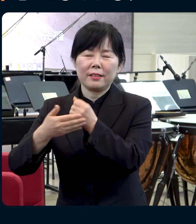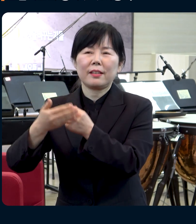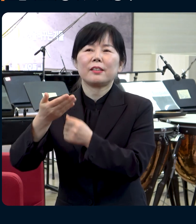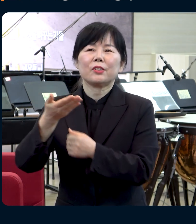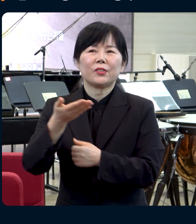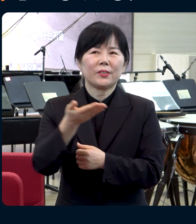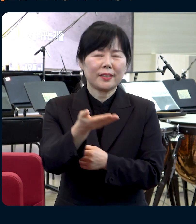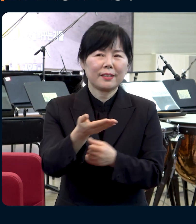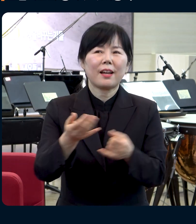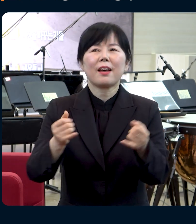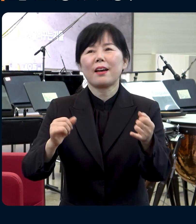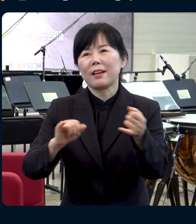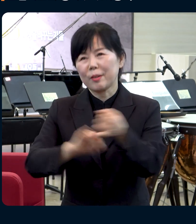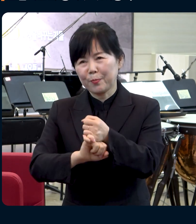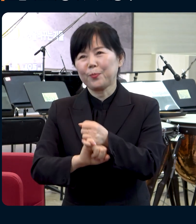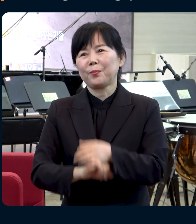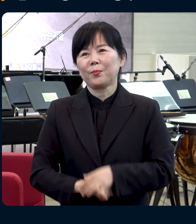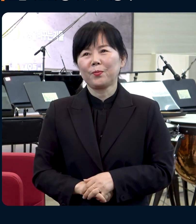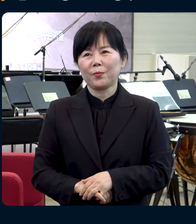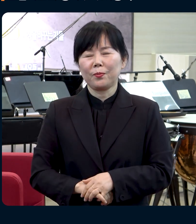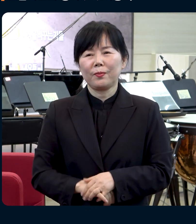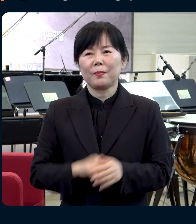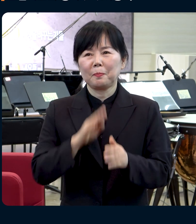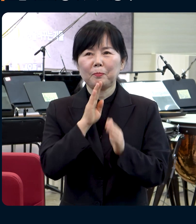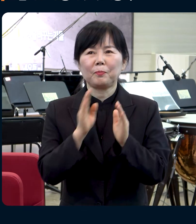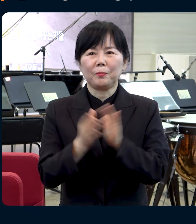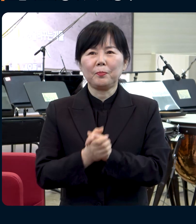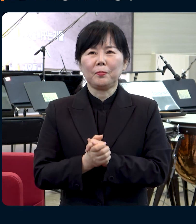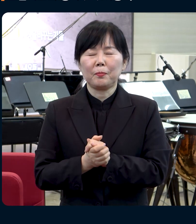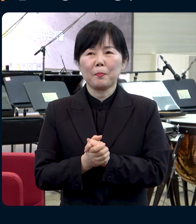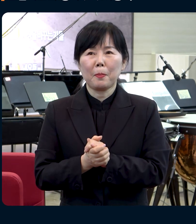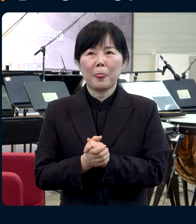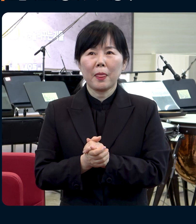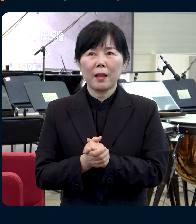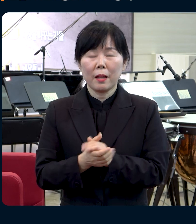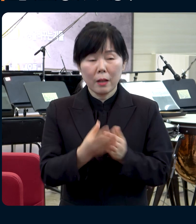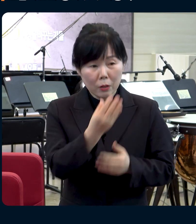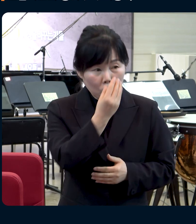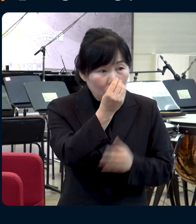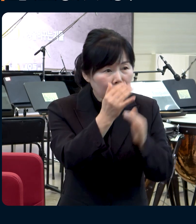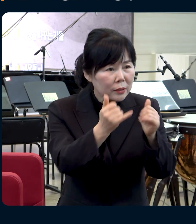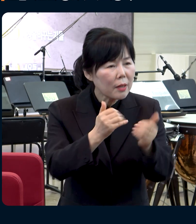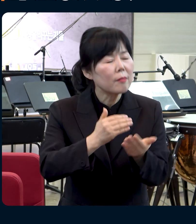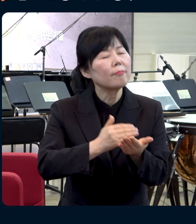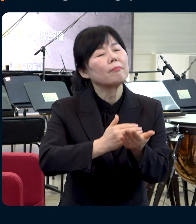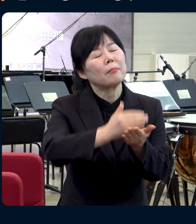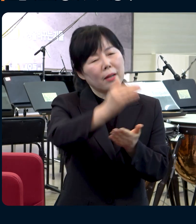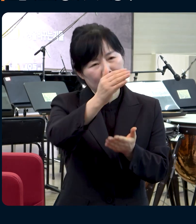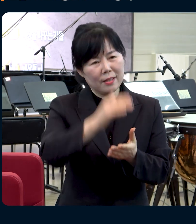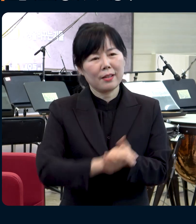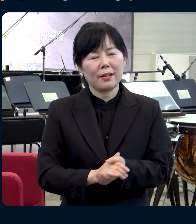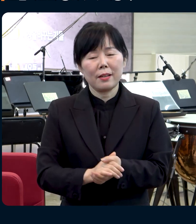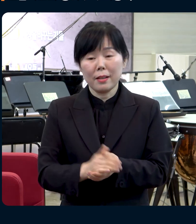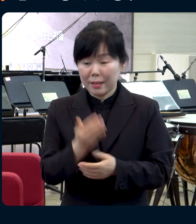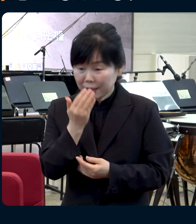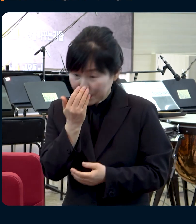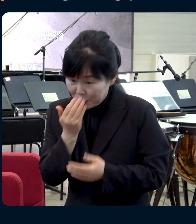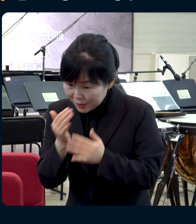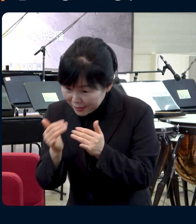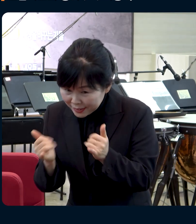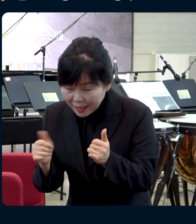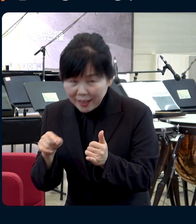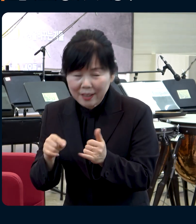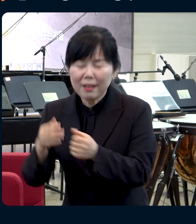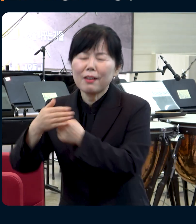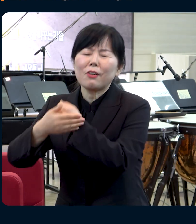자에게 은혜를 주신다. 아멘. 하나님은 교만한 자를 물리치십니다. 하지만 겸손한